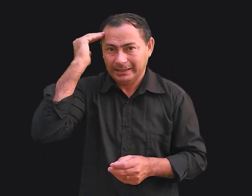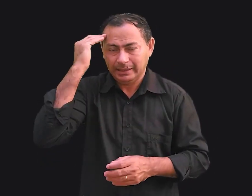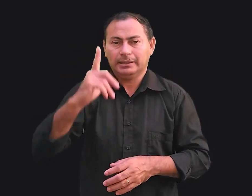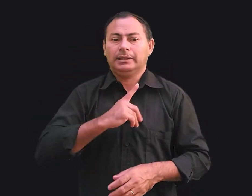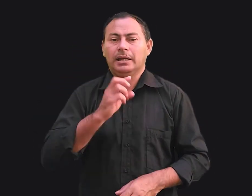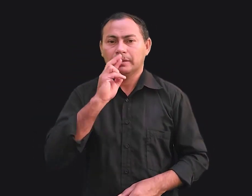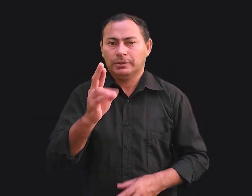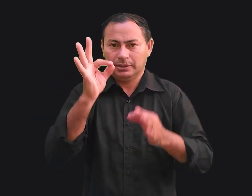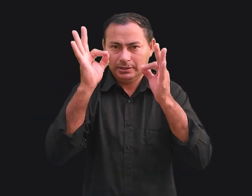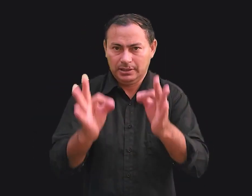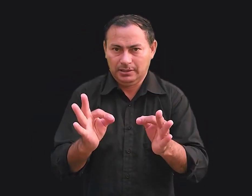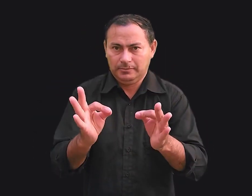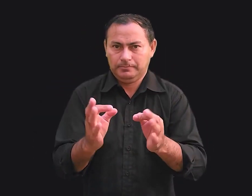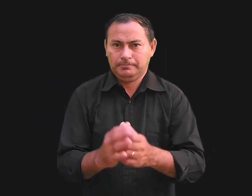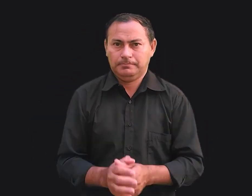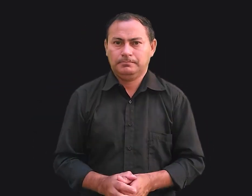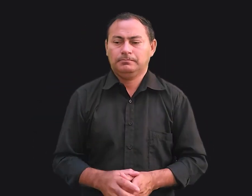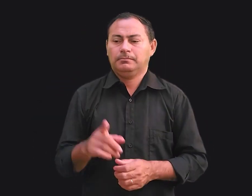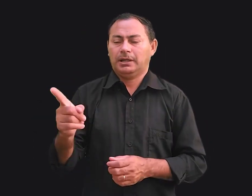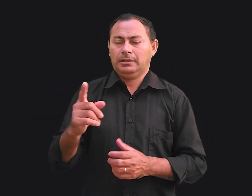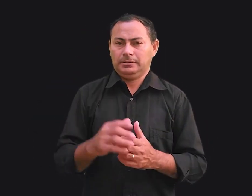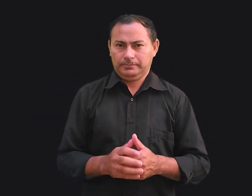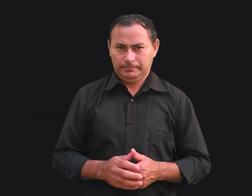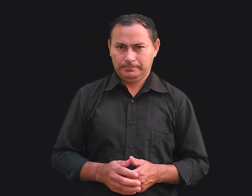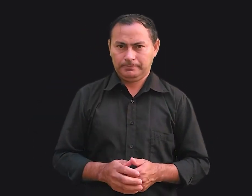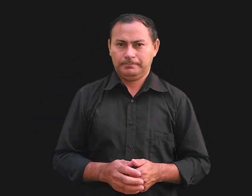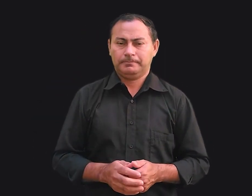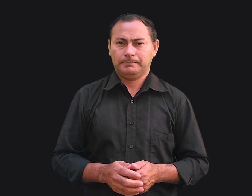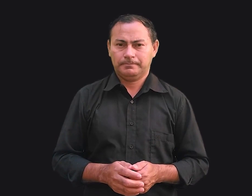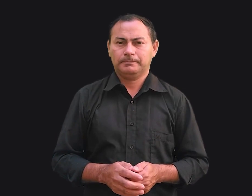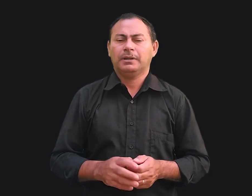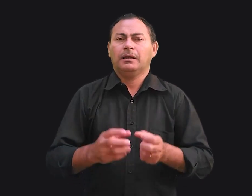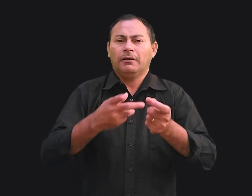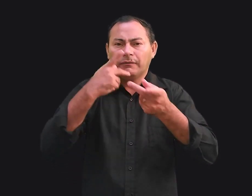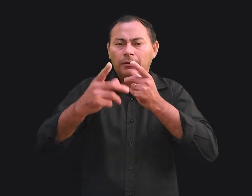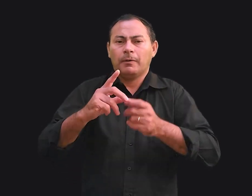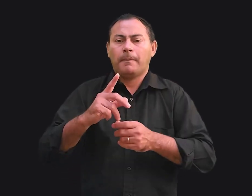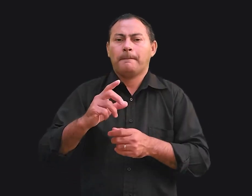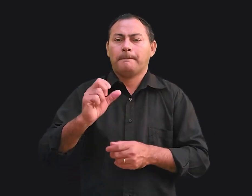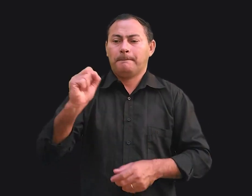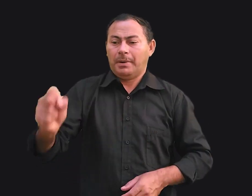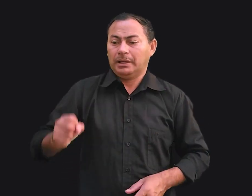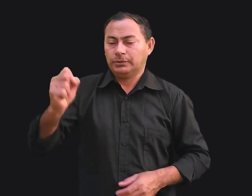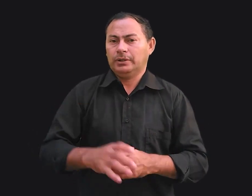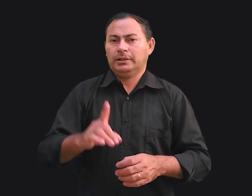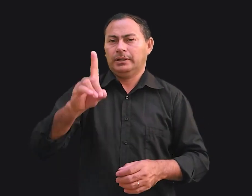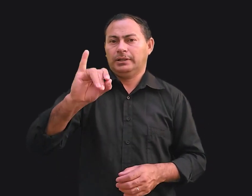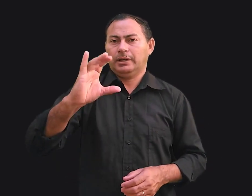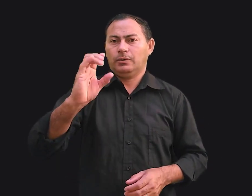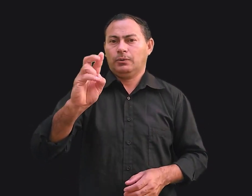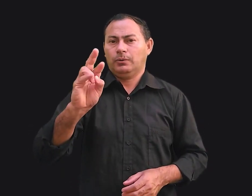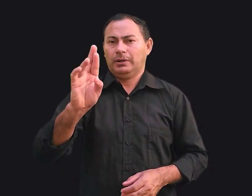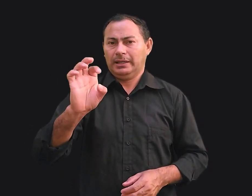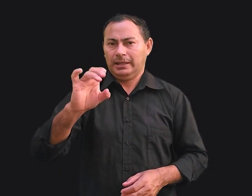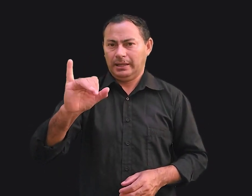as respostas certas para elas. Desde que o pastor Dick Woodward descobriu essas 8 perguntas